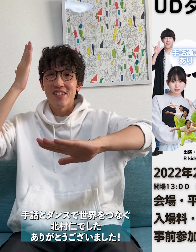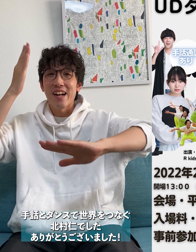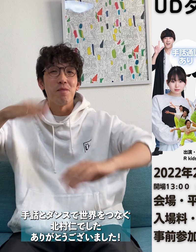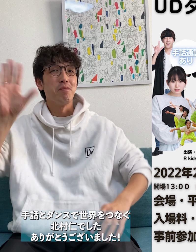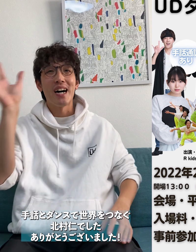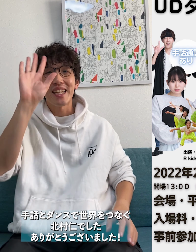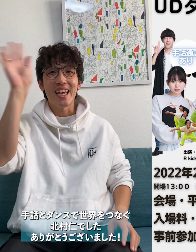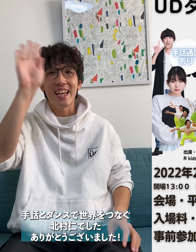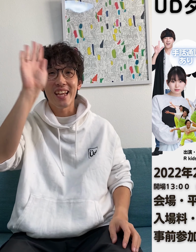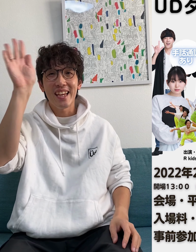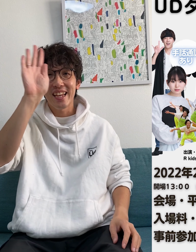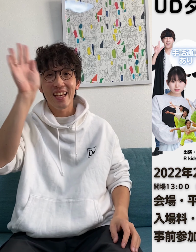ありがとうございました一緒にイベントを盛り上げていって手話で踊るを文化にしていきましょうぜひよろしくお願いします手話とダンスで世界をつなぐ北村陣でしたありがとうございましたまたねーまたねー